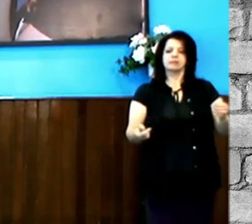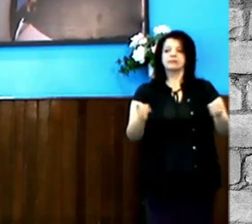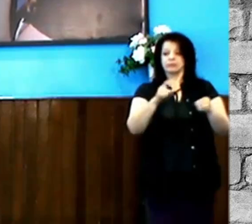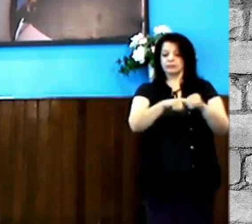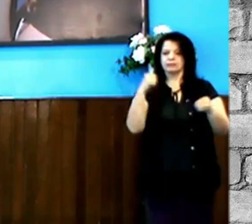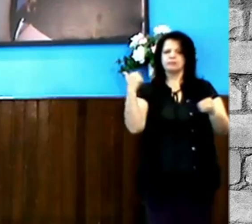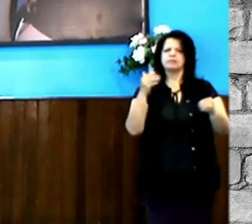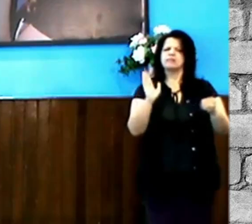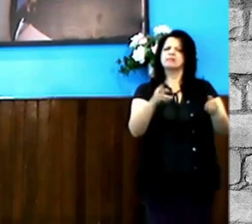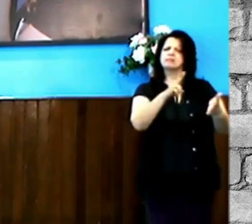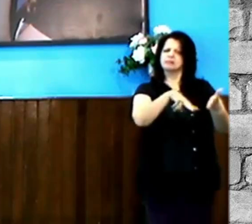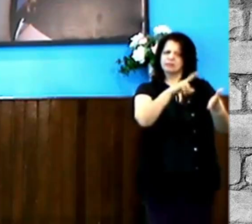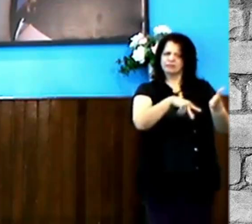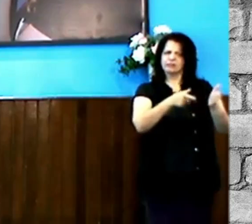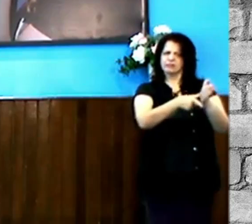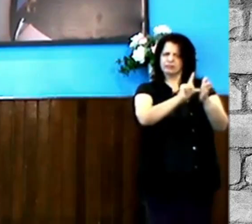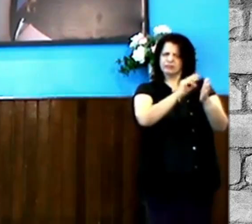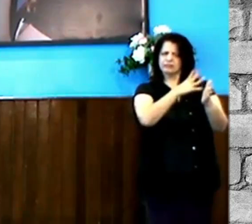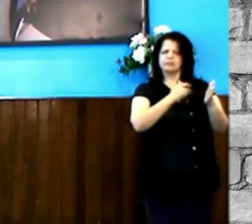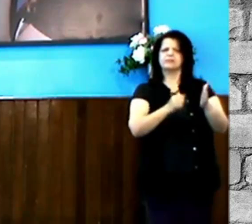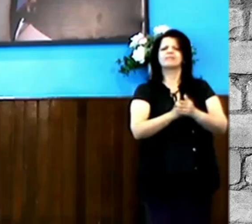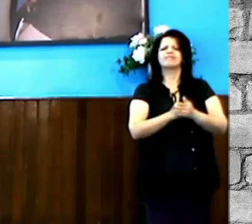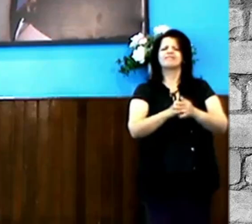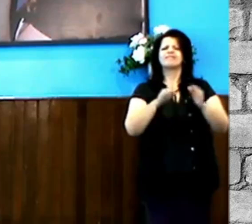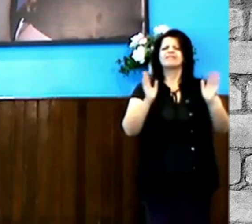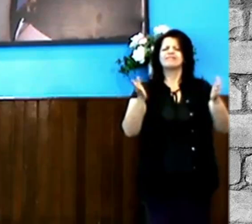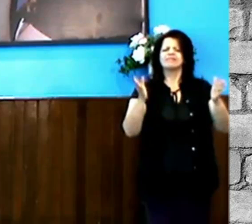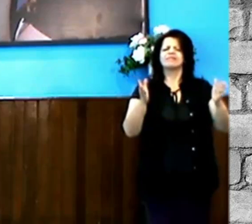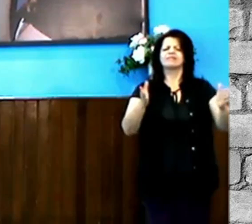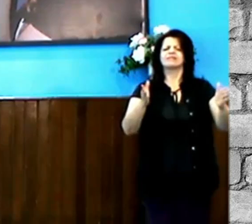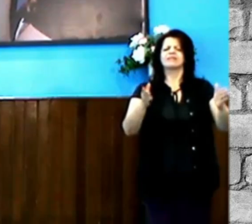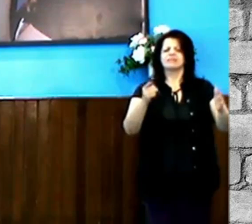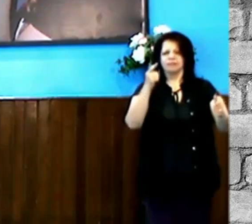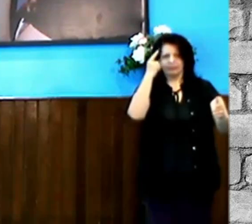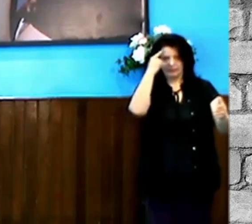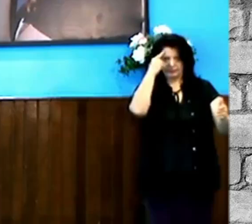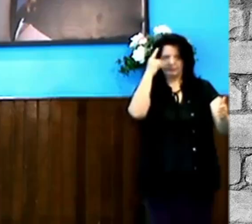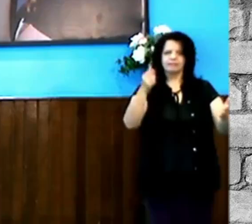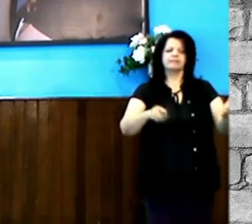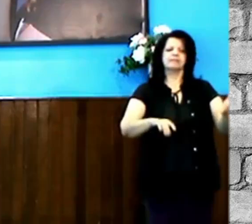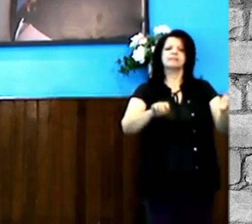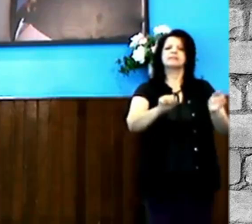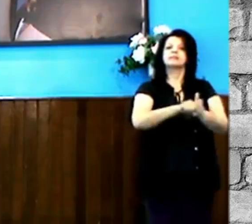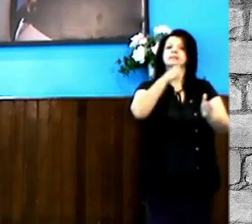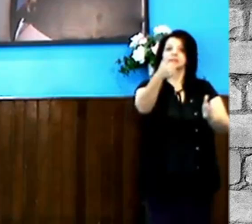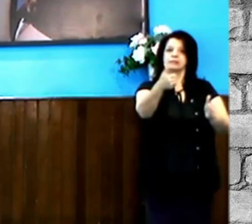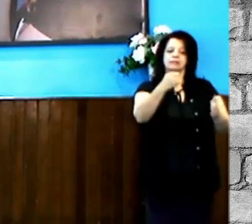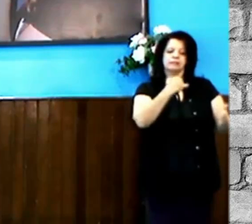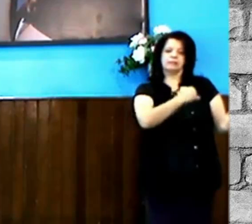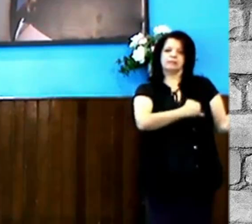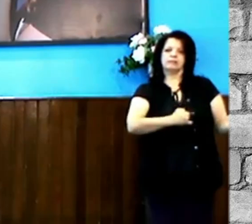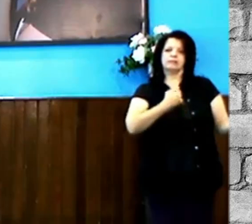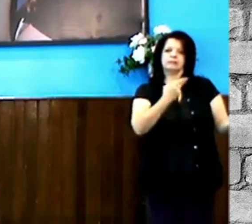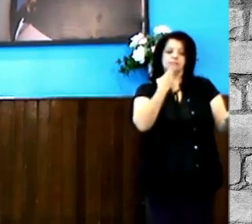um devocional a fim de nos dirigir, não é? Também nesta manhã. 1 de João capítulo 1,